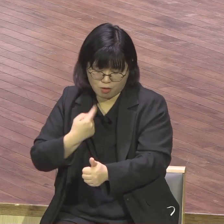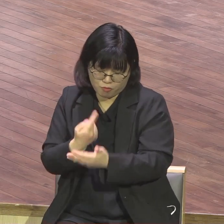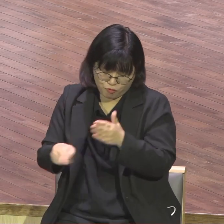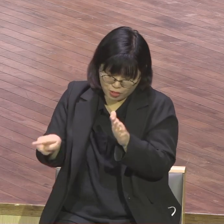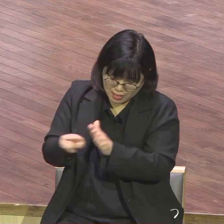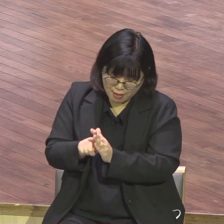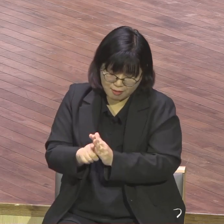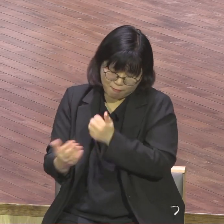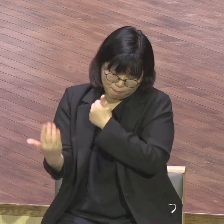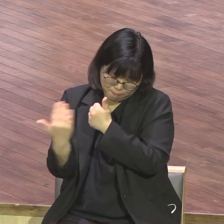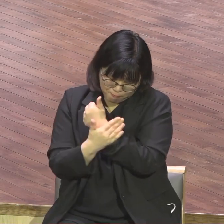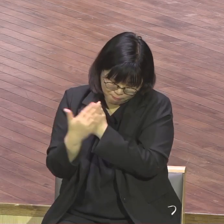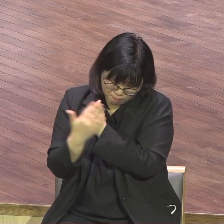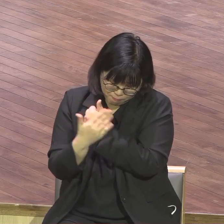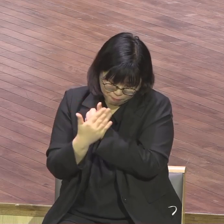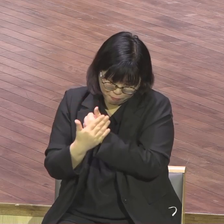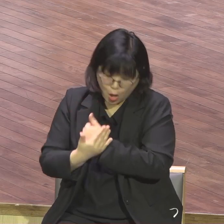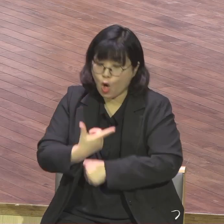지금 바울의